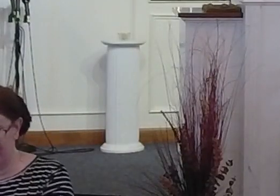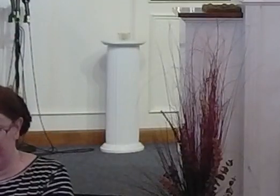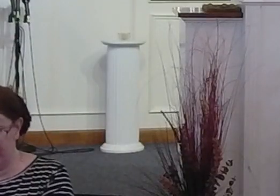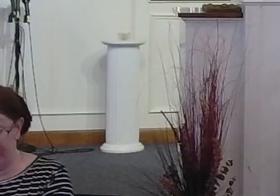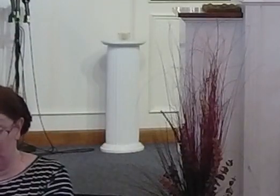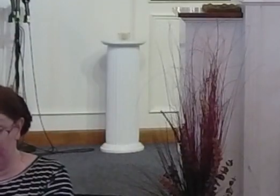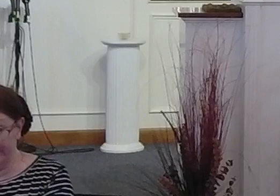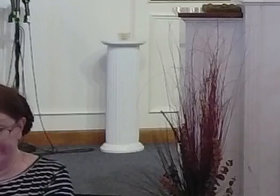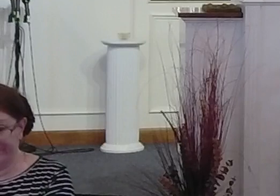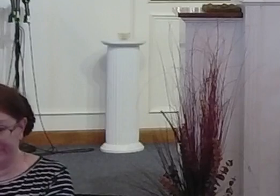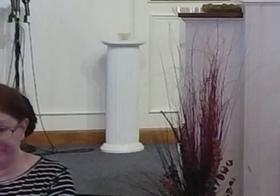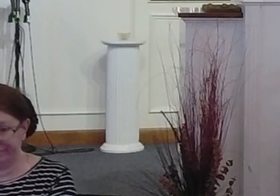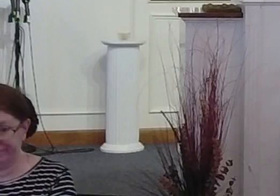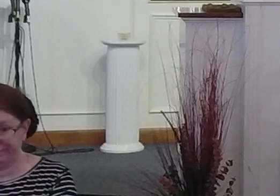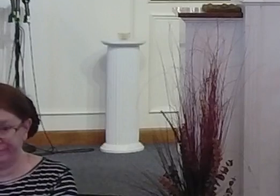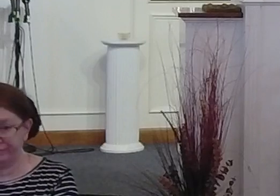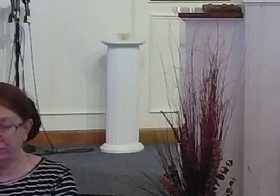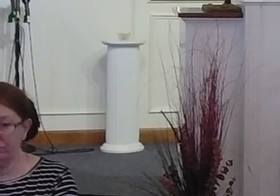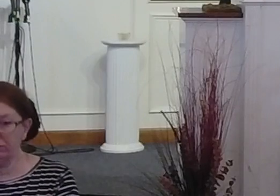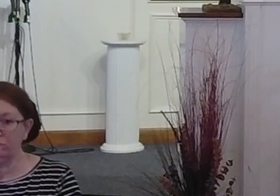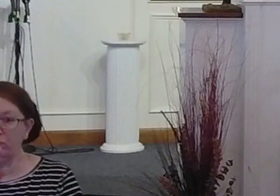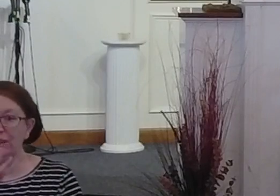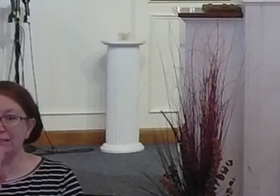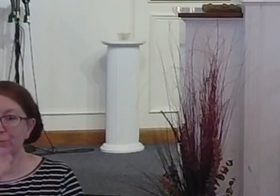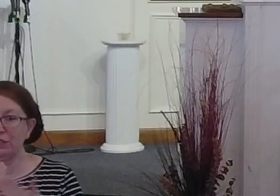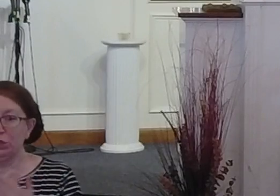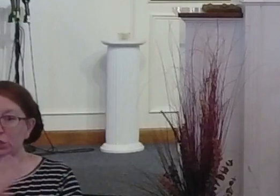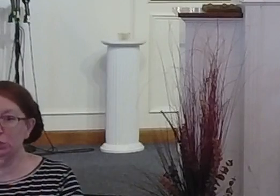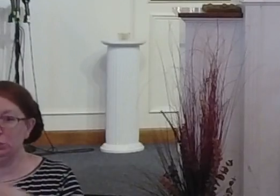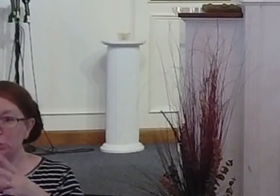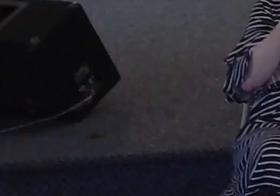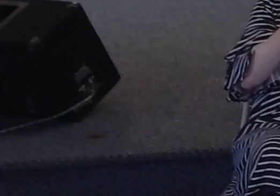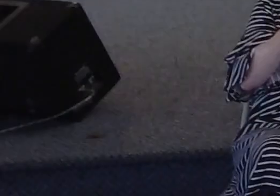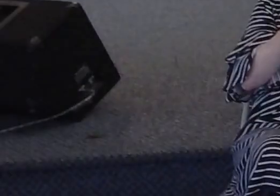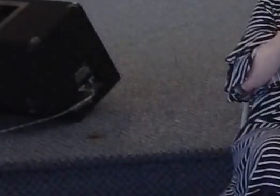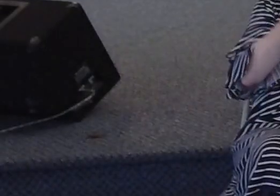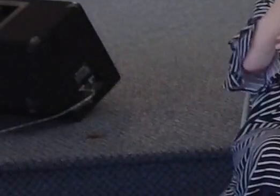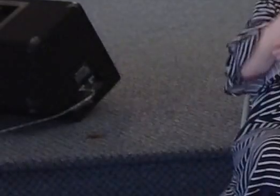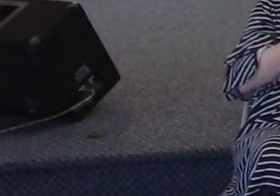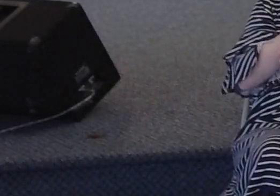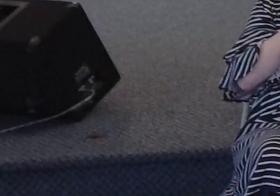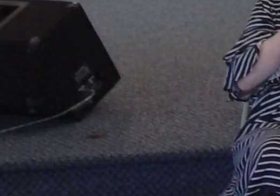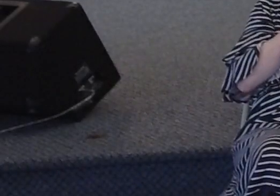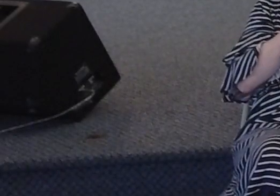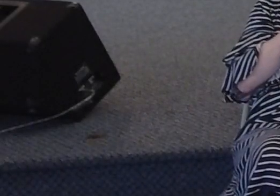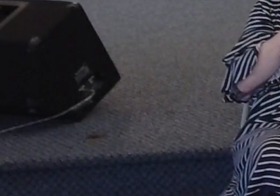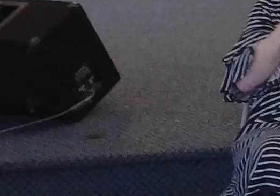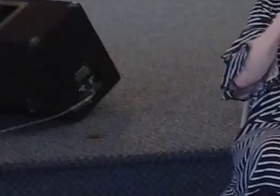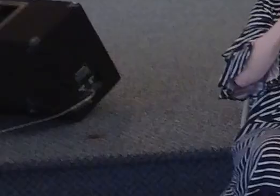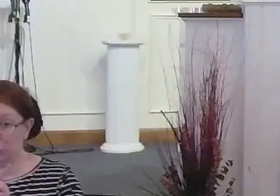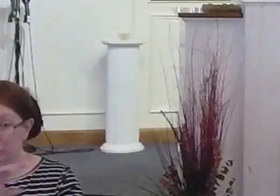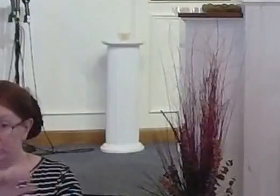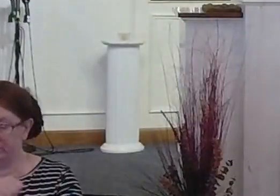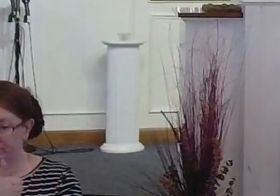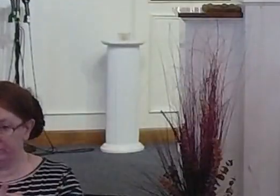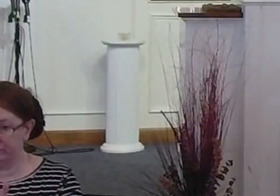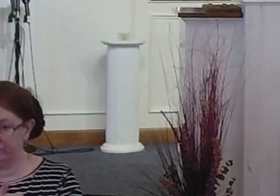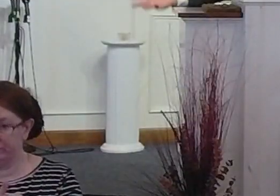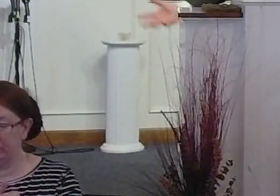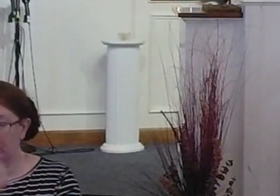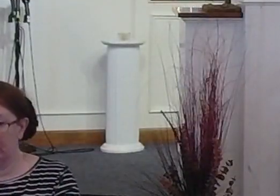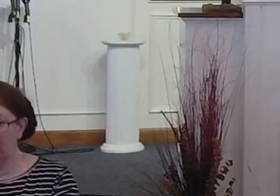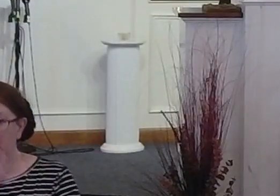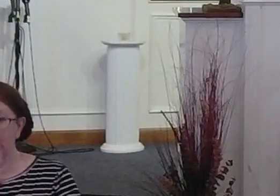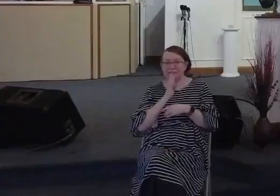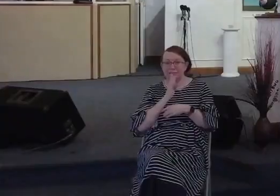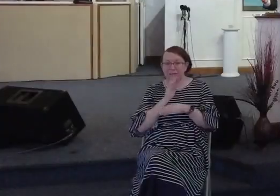fallando, donde había adoración y alabanza. Entonces Dios comenzó a hablar para la existencia de un nuevo mundo, un lugar